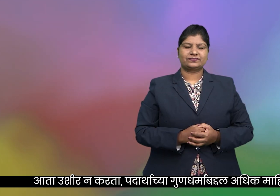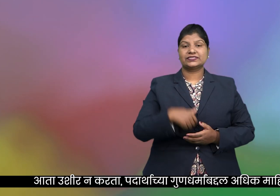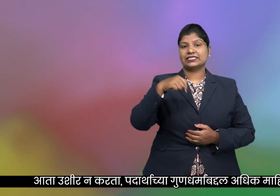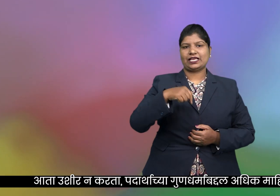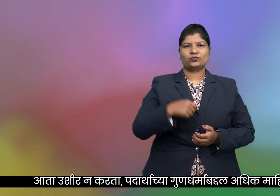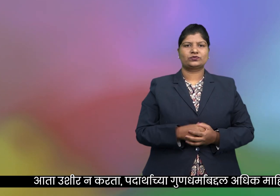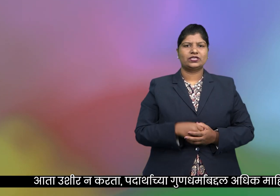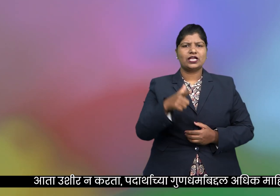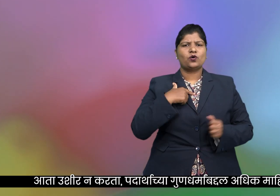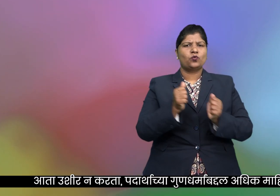आता उशीर न करता